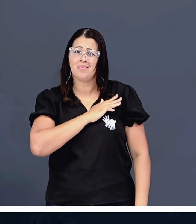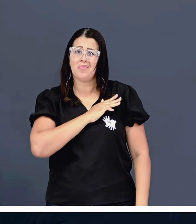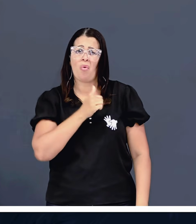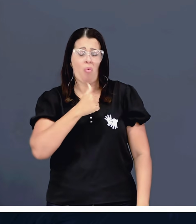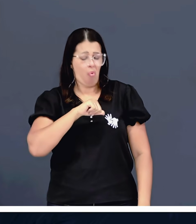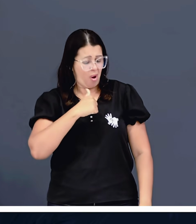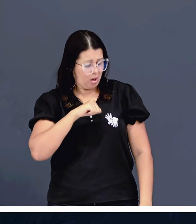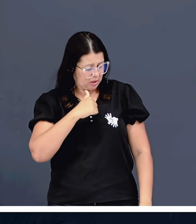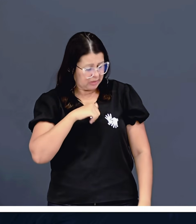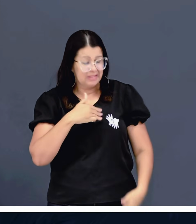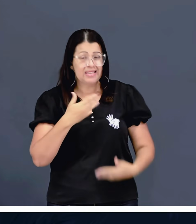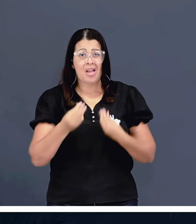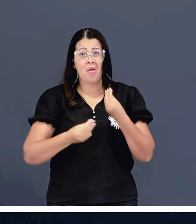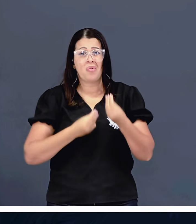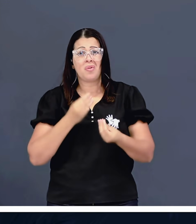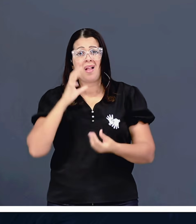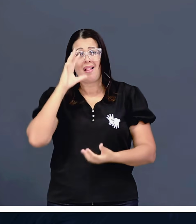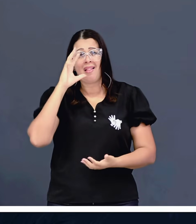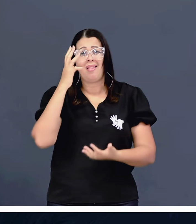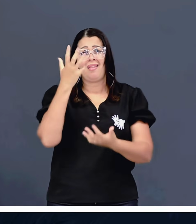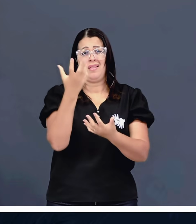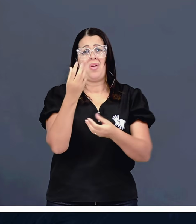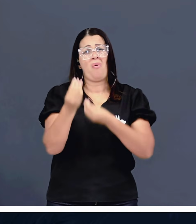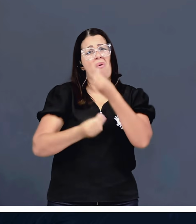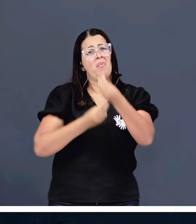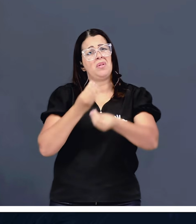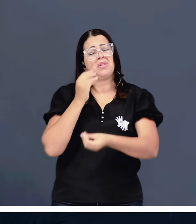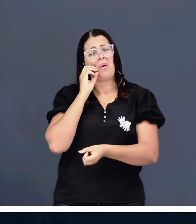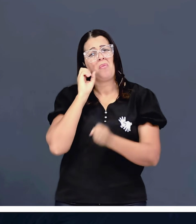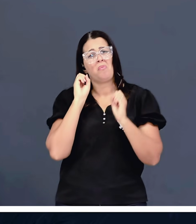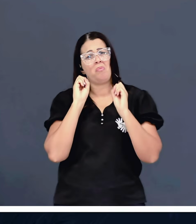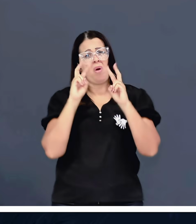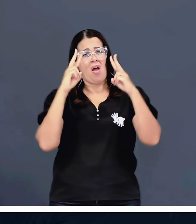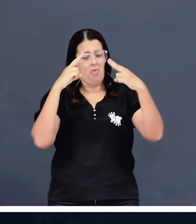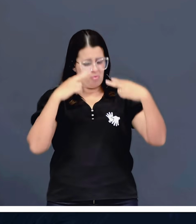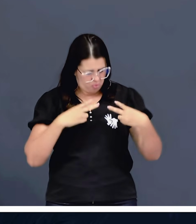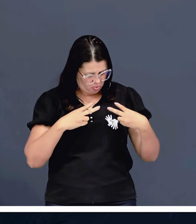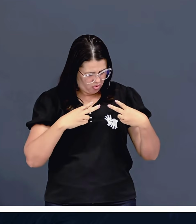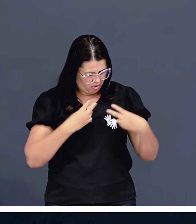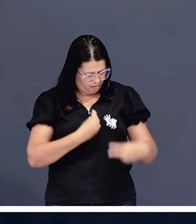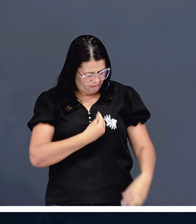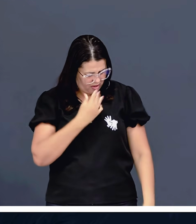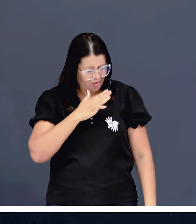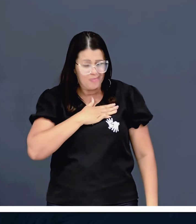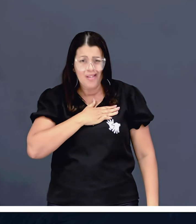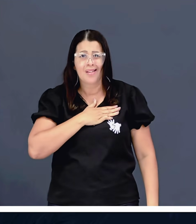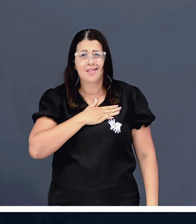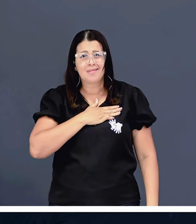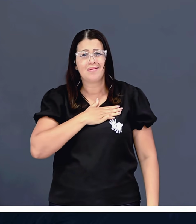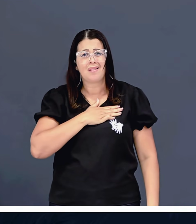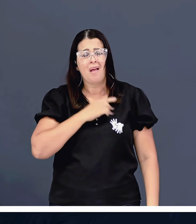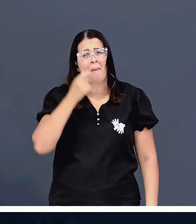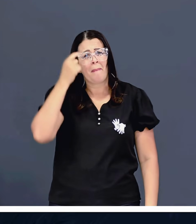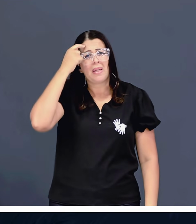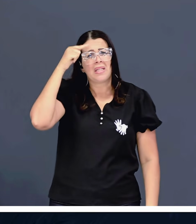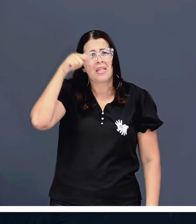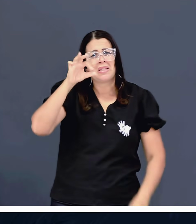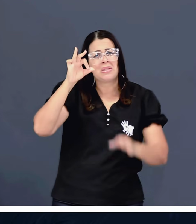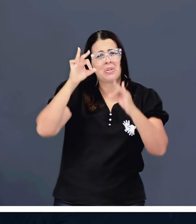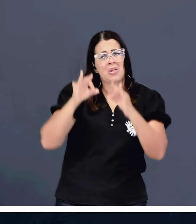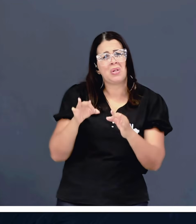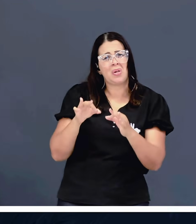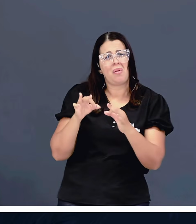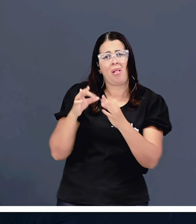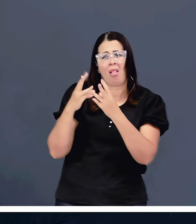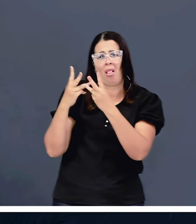analise as suas decisões, como você tem enxergado a sua vida. E a tua mentalidade, de fato, é de escassez